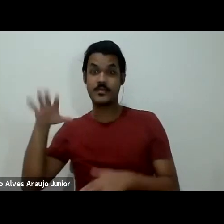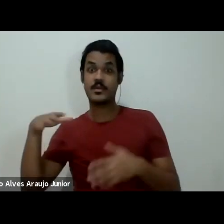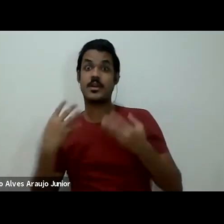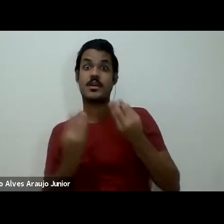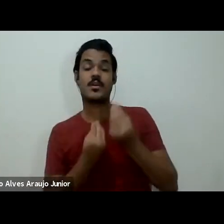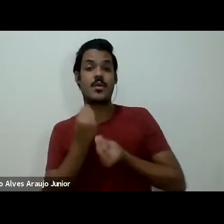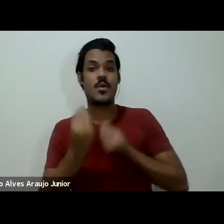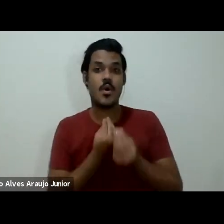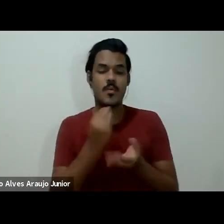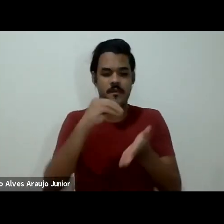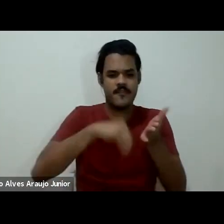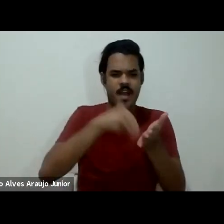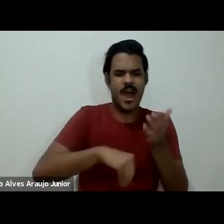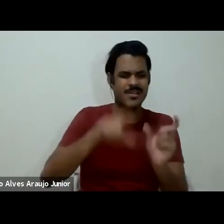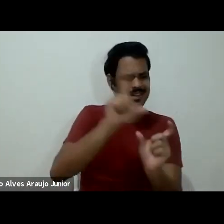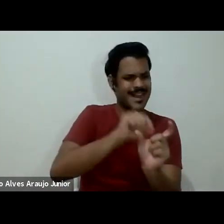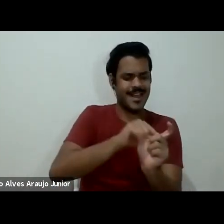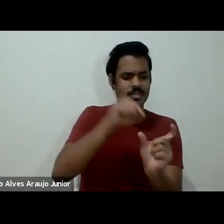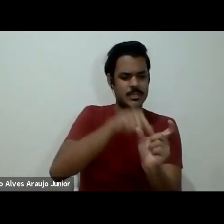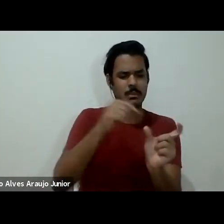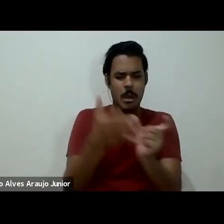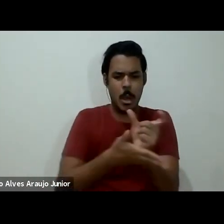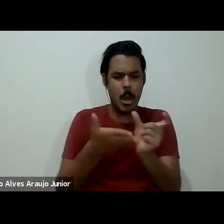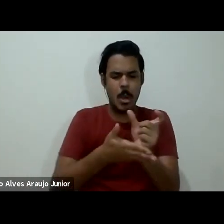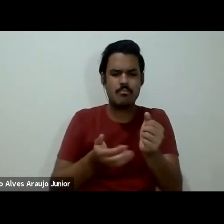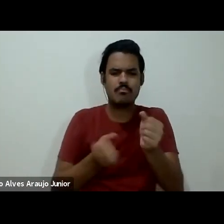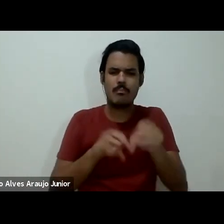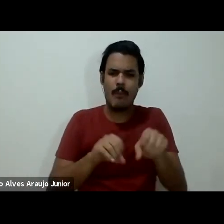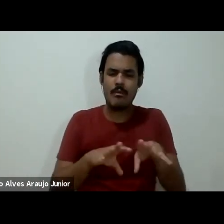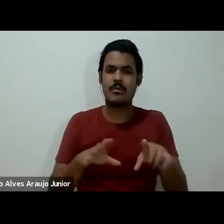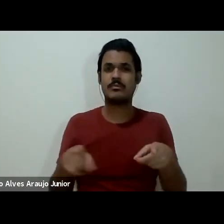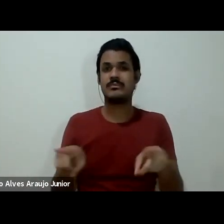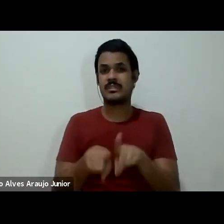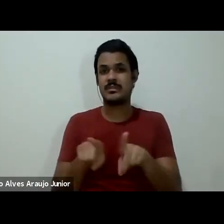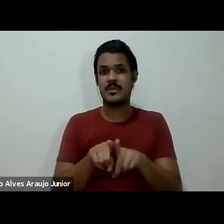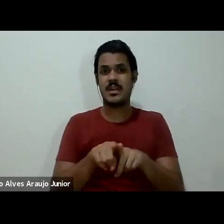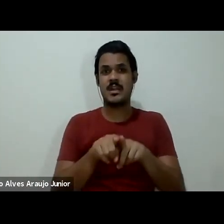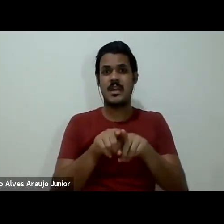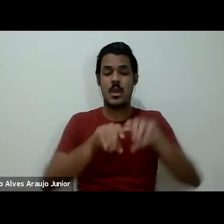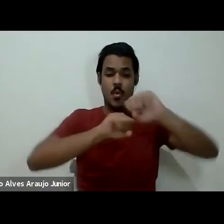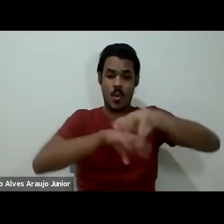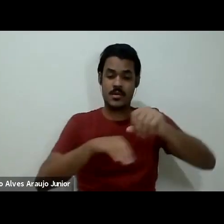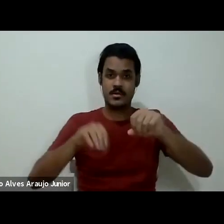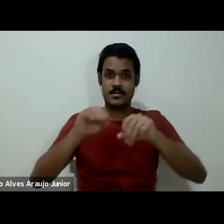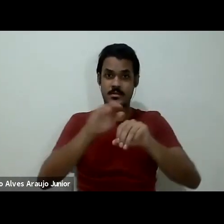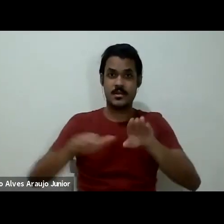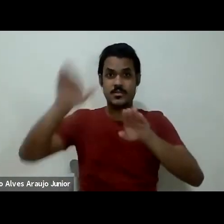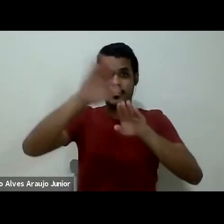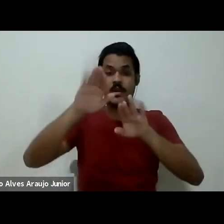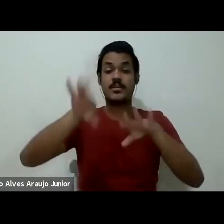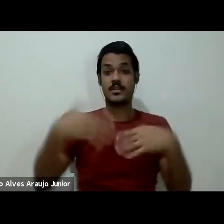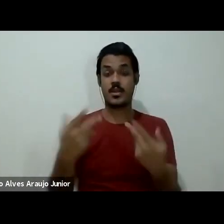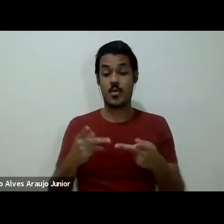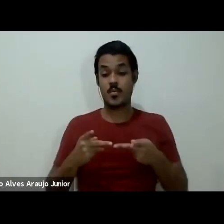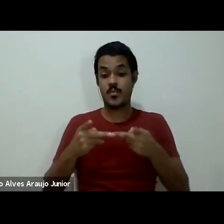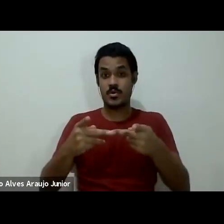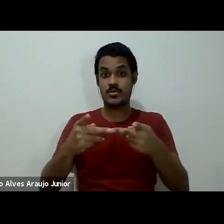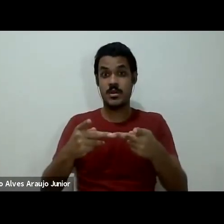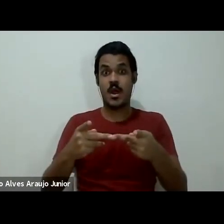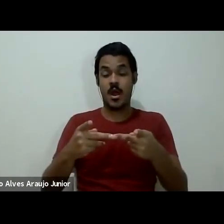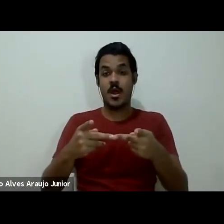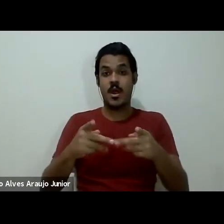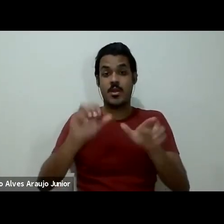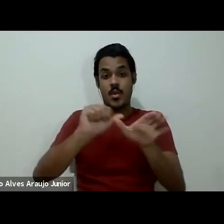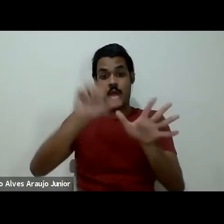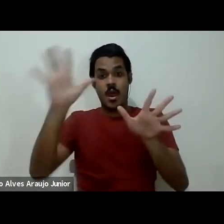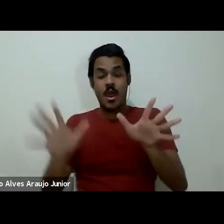pela falta de léxico na educação básica e no ensino superior, que o projeto Construindo o Saber de Lamin, da Universidade